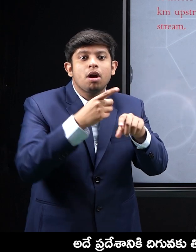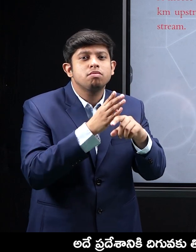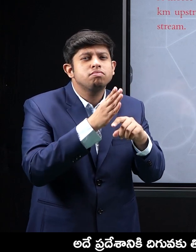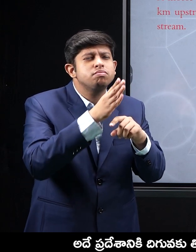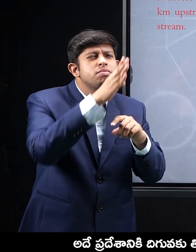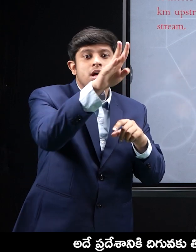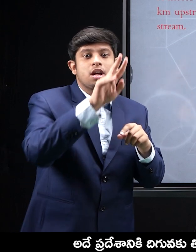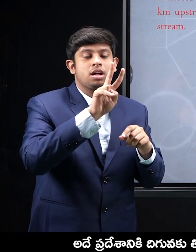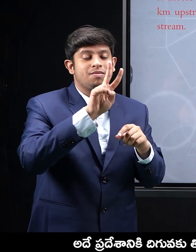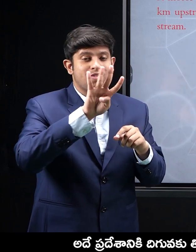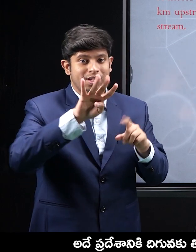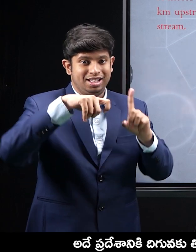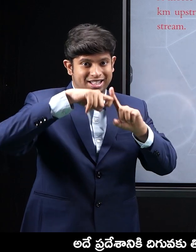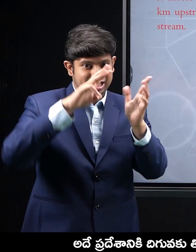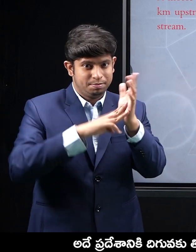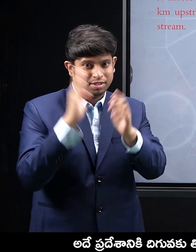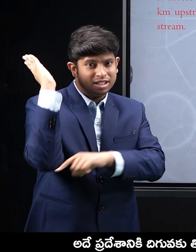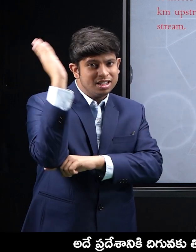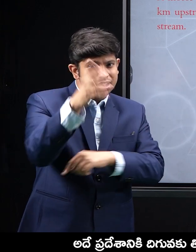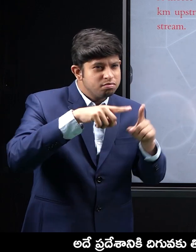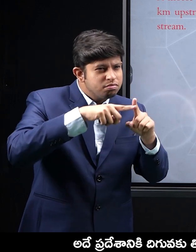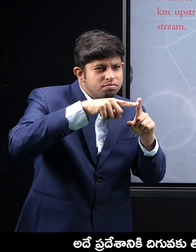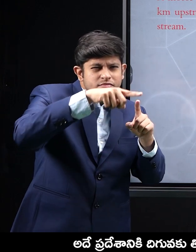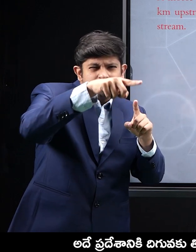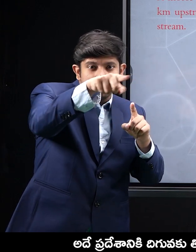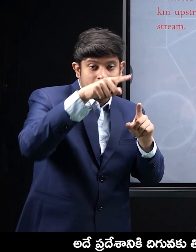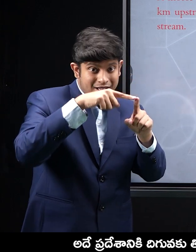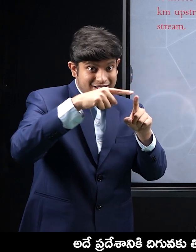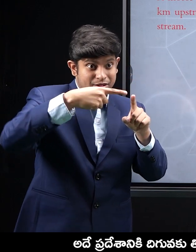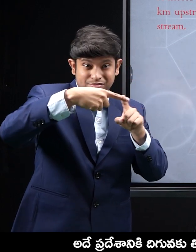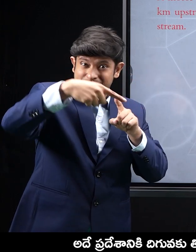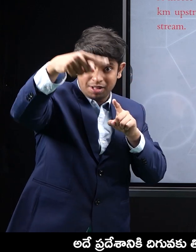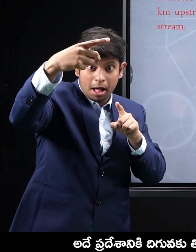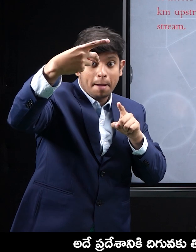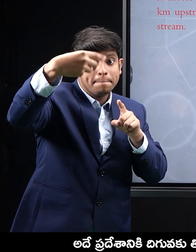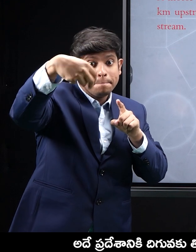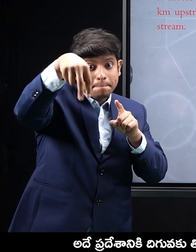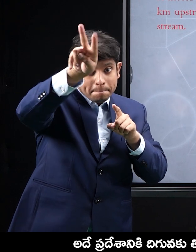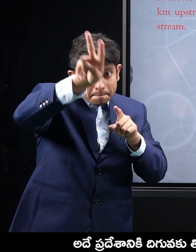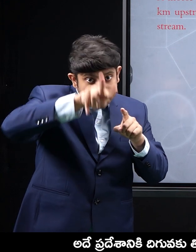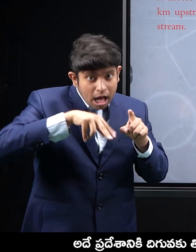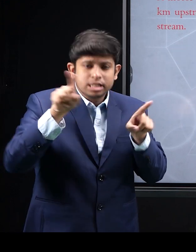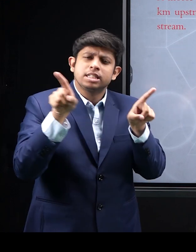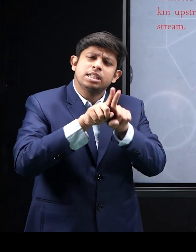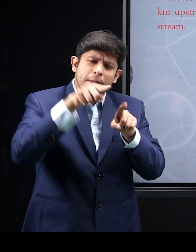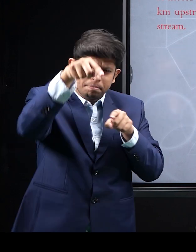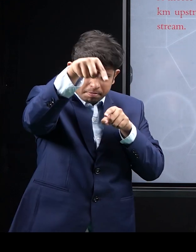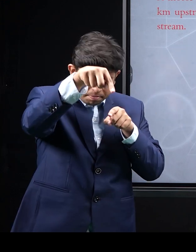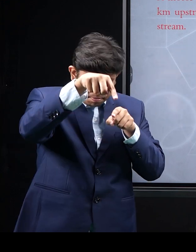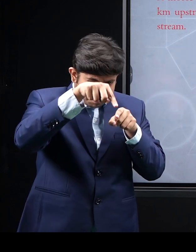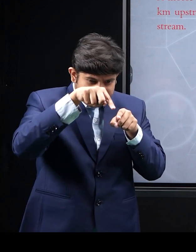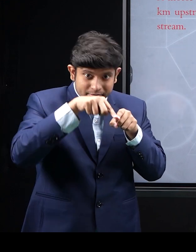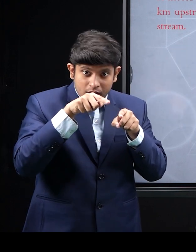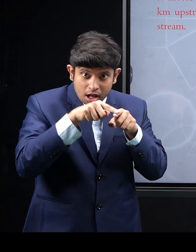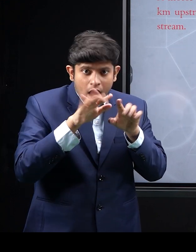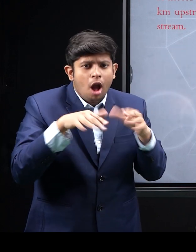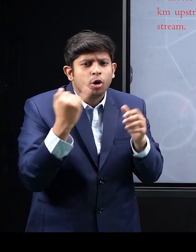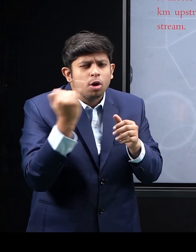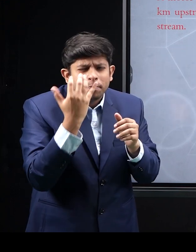రావటానికి 25 కిలోమీటర్లు పైకి వెళ్లటానికి 1 గంట ఎక్కువ సమయం పడుతోంది. స్ట్రీమ్ వేగాన్ని కనుక్కోండి.